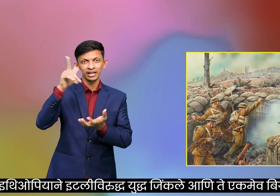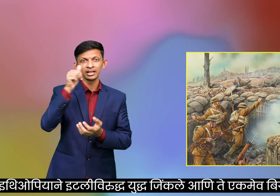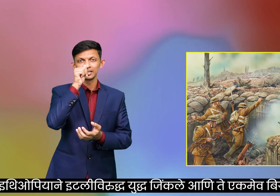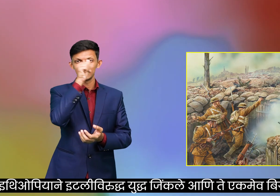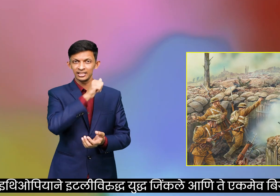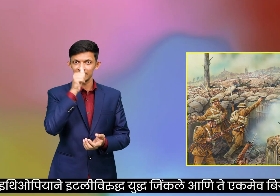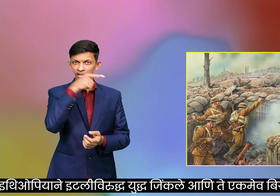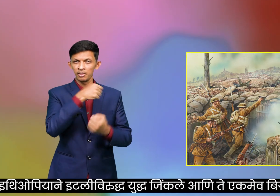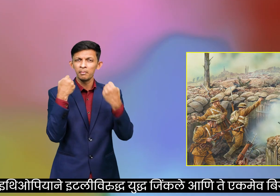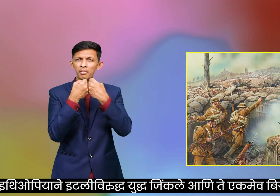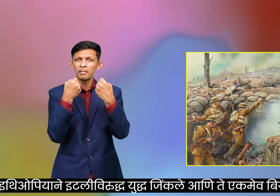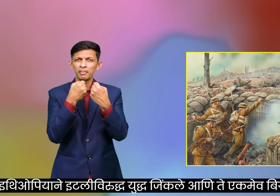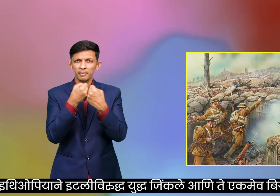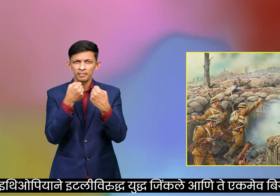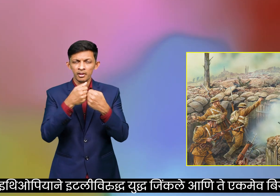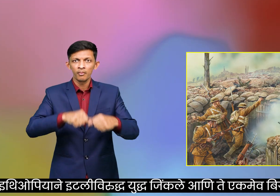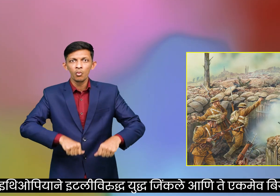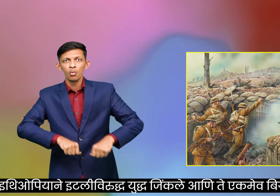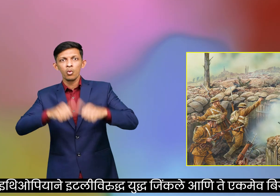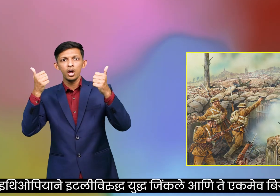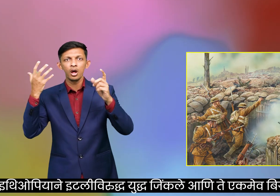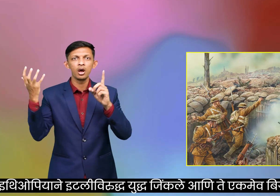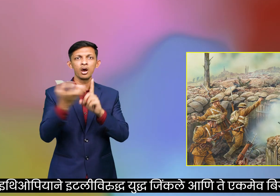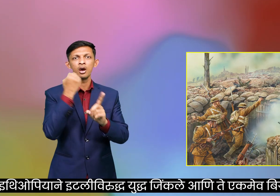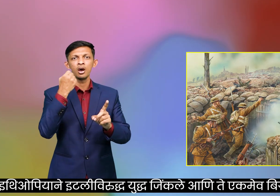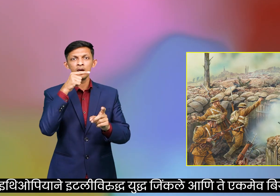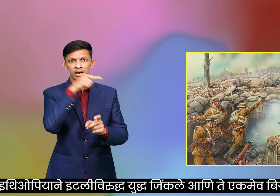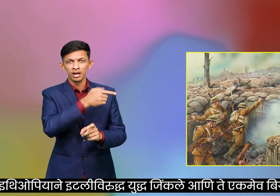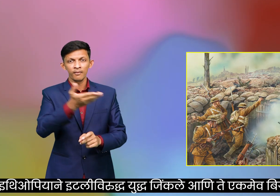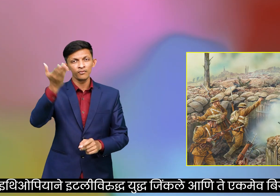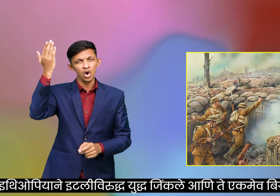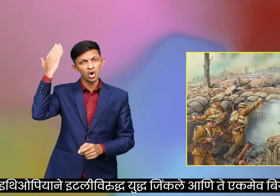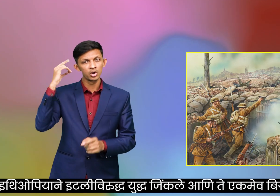इथिओपियाने इटलीविरुद्ध युद्ध जिंकले आणि ते एकमेव बिगरयुरोपीय साम्राज्य उरले.